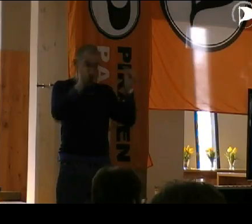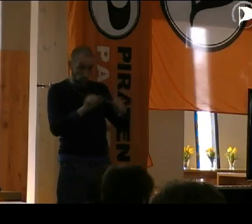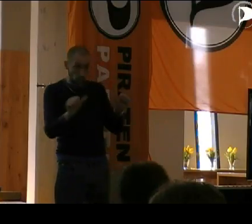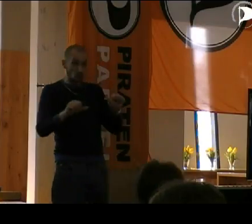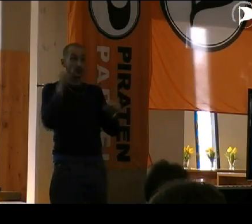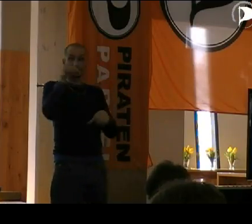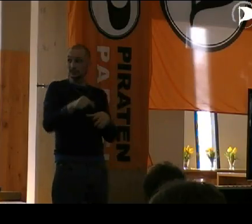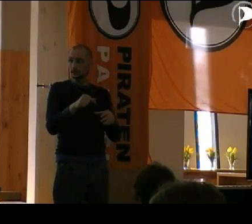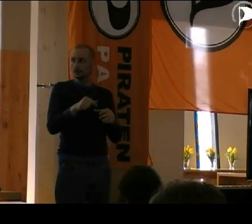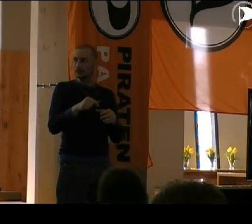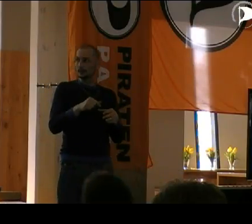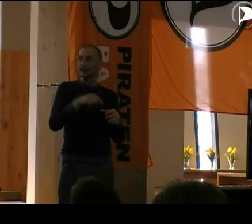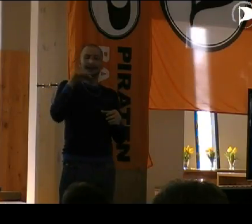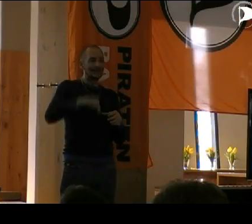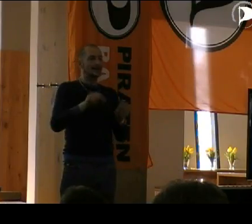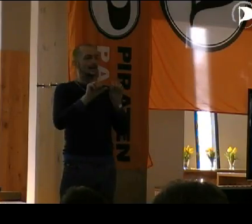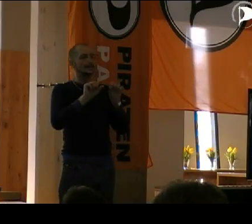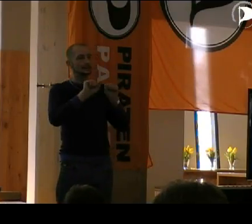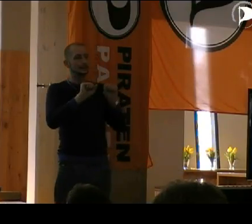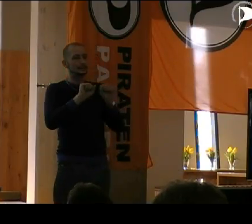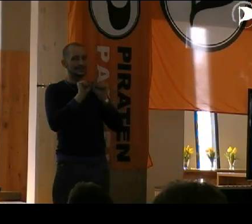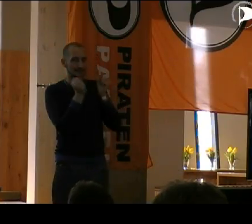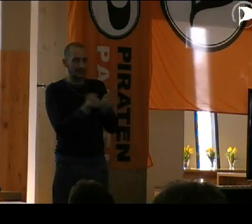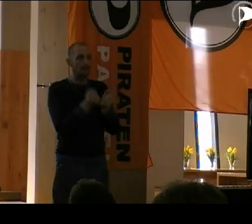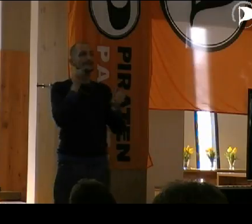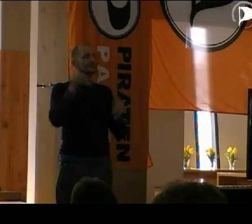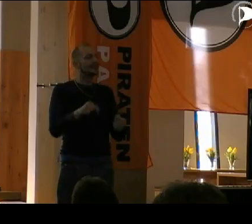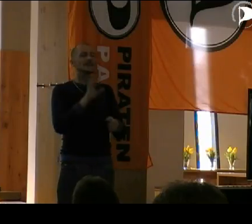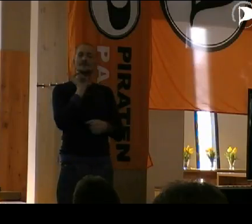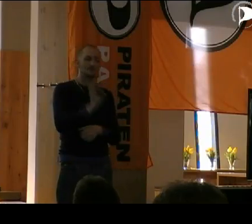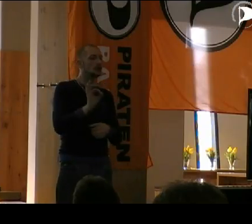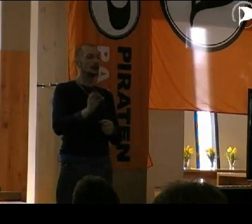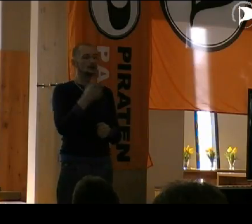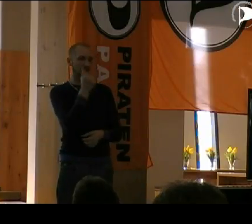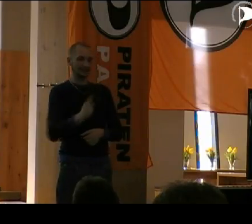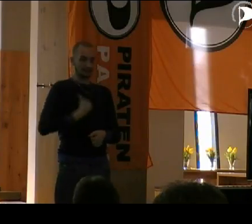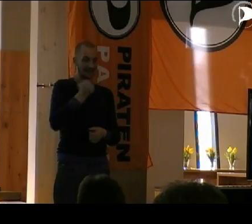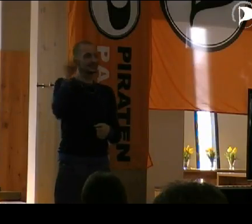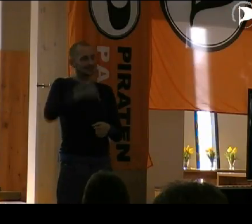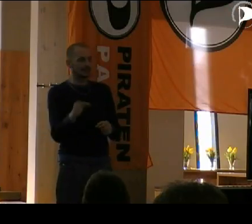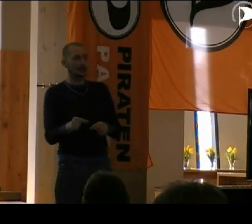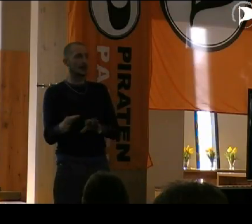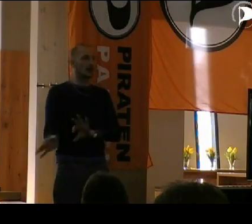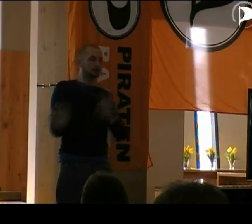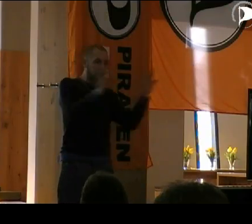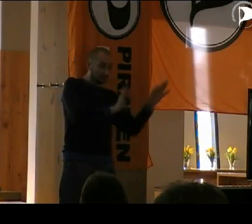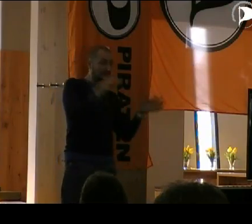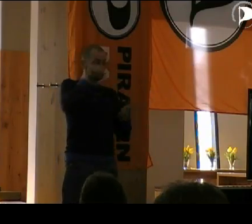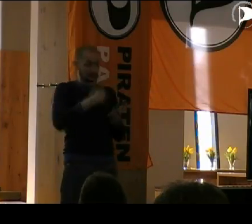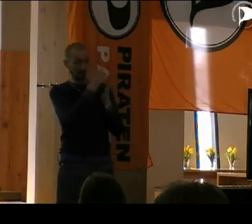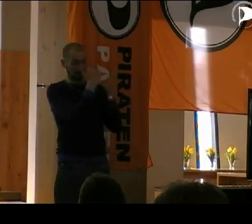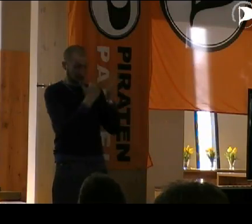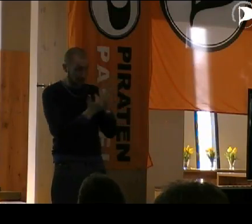ist dem feld läuft aktuell für die schatzmeister 1 deshalb können das auch noch mal kurz